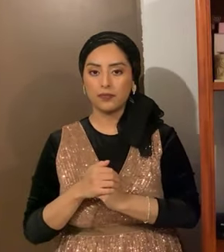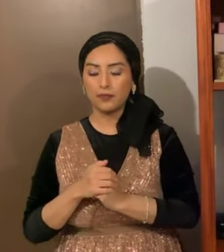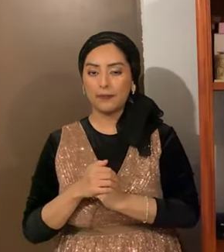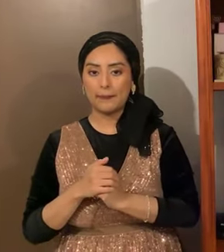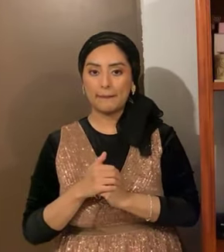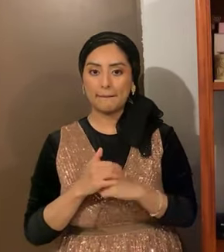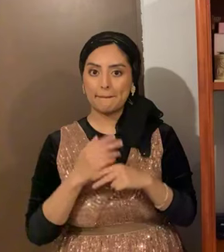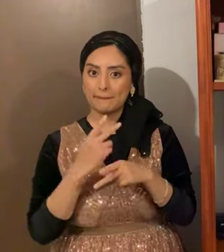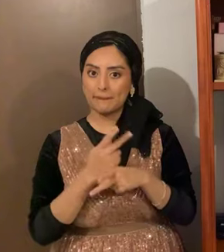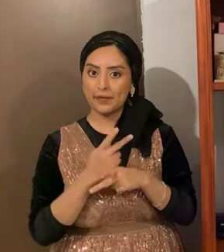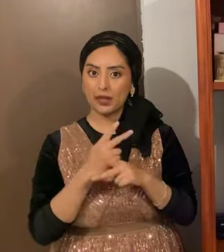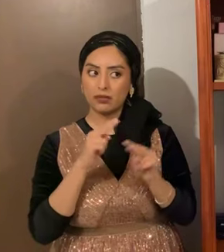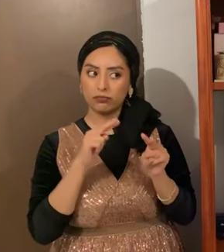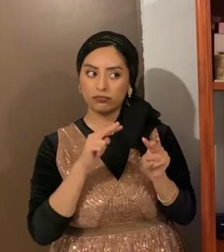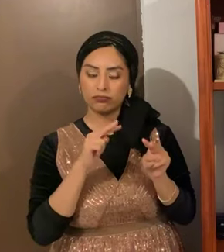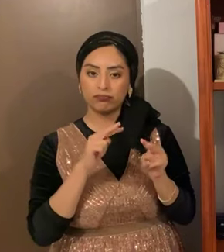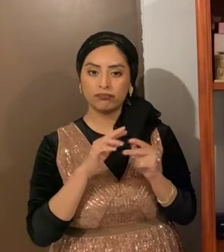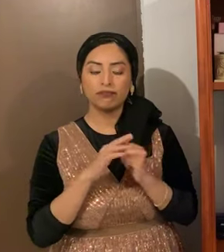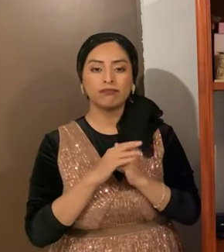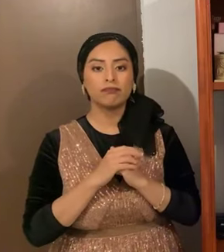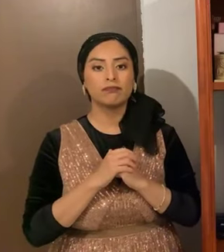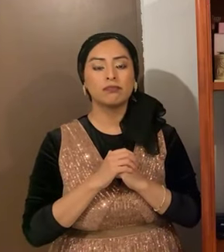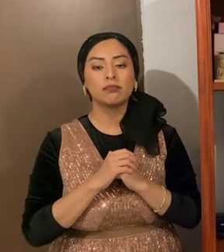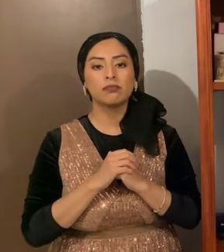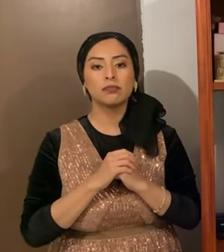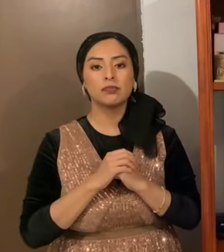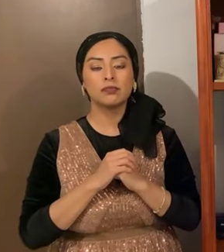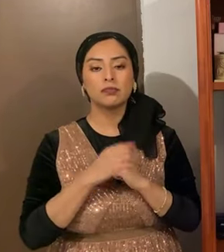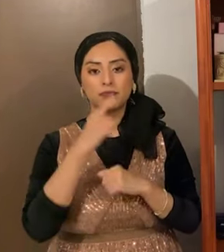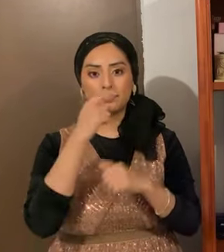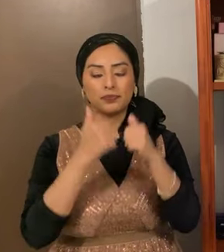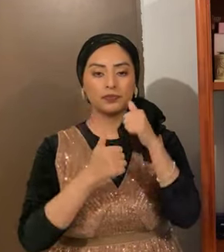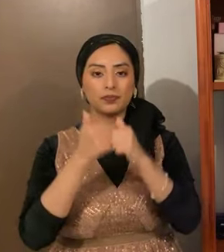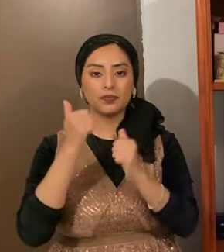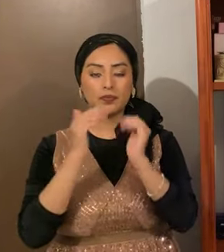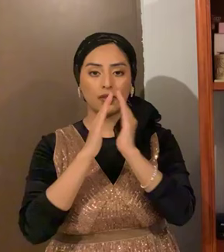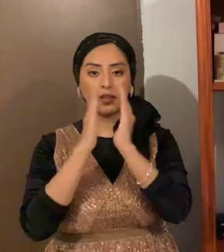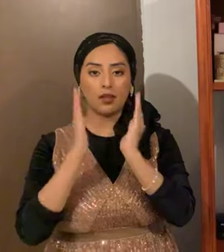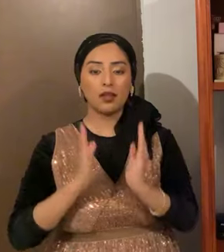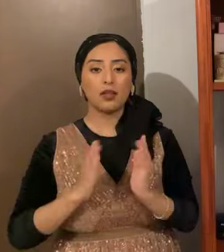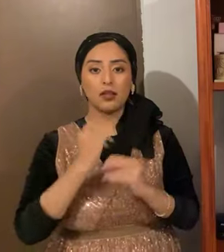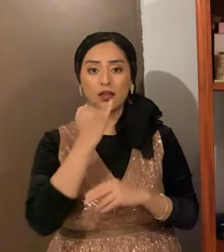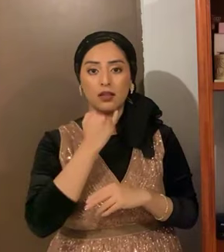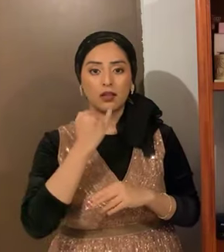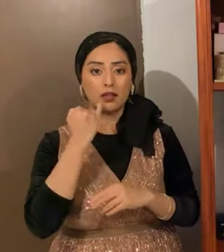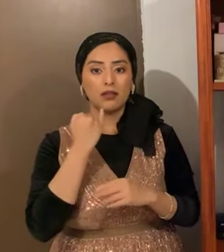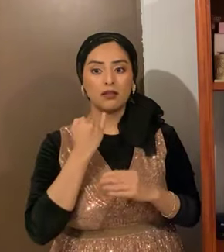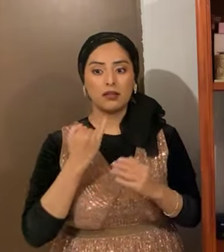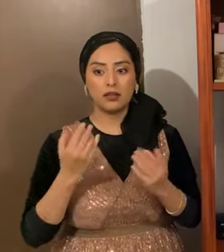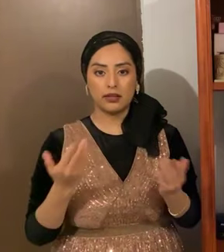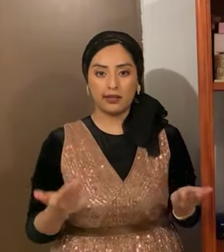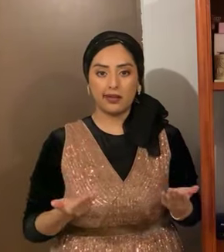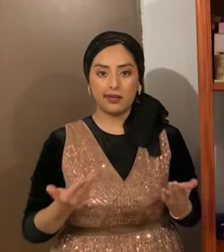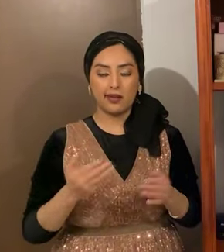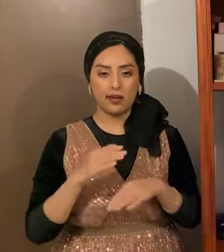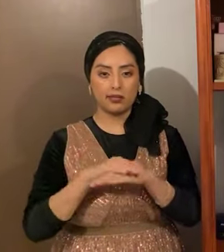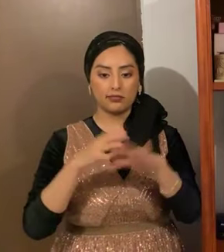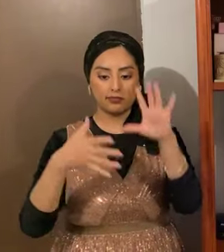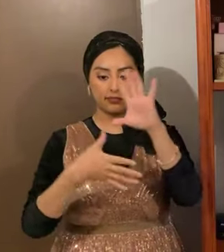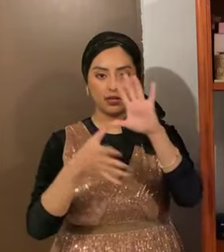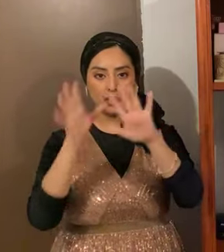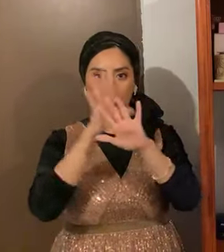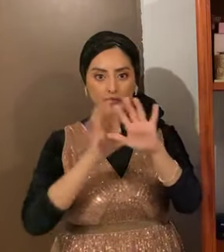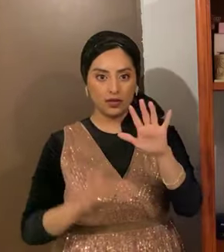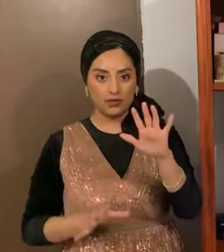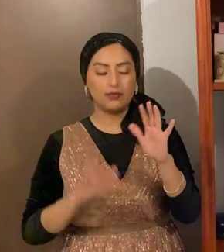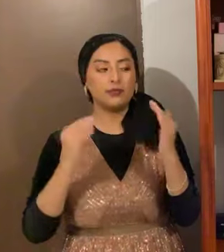Ojo con esto. Porque la mayoría de la casa de Israel está en Latinoamérica. Ahora vamos